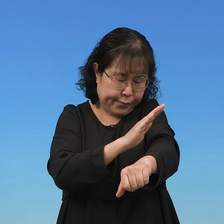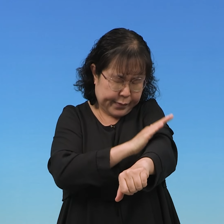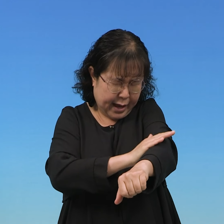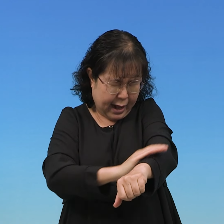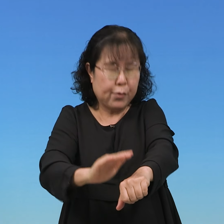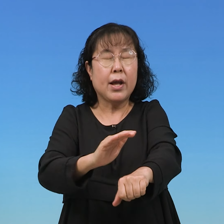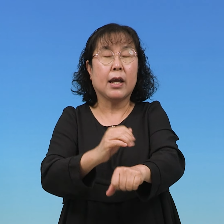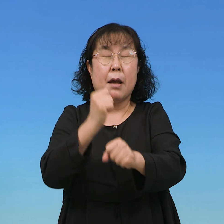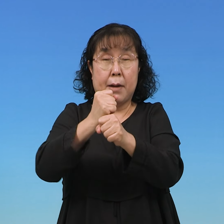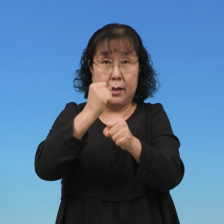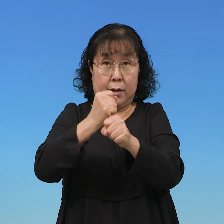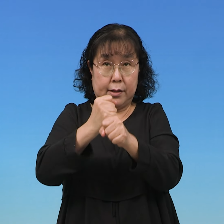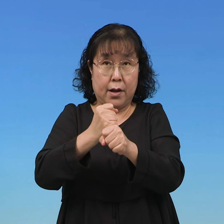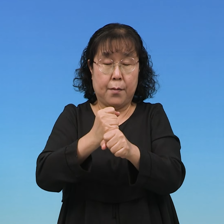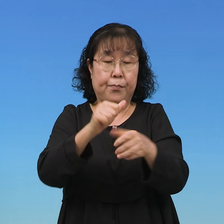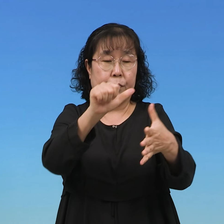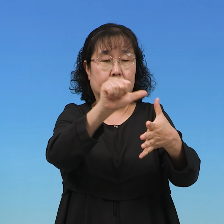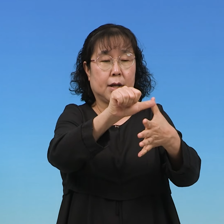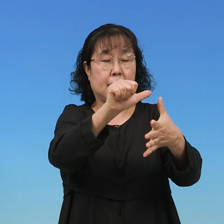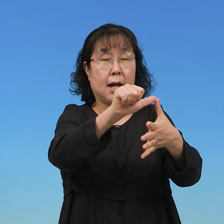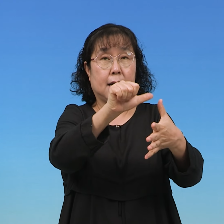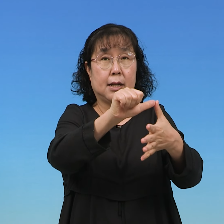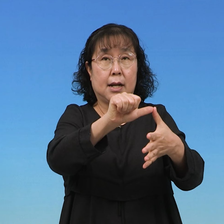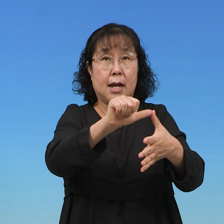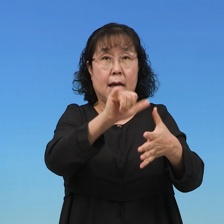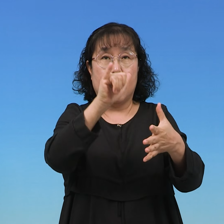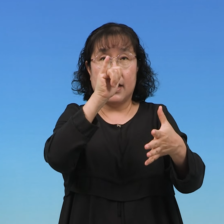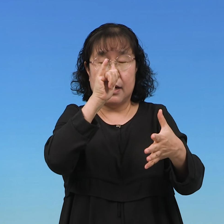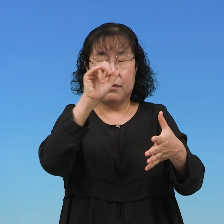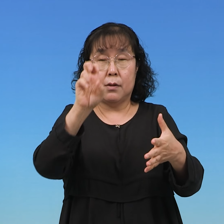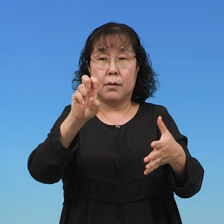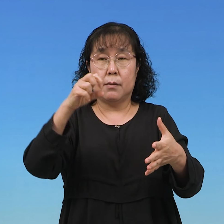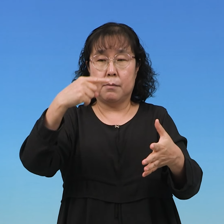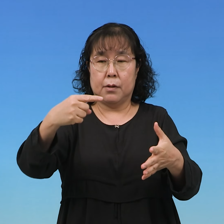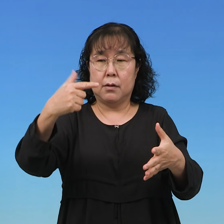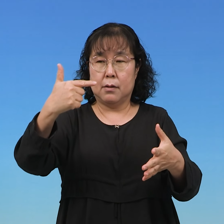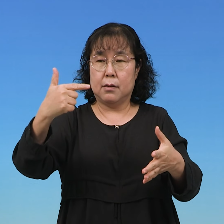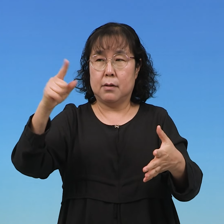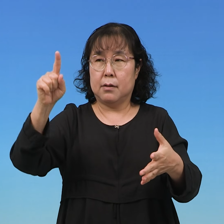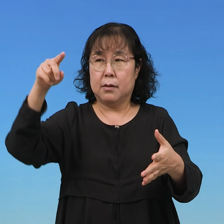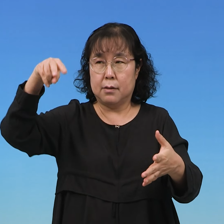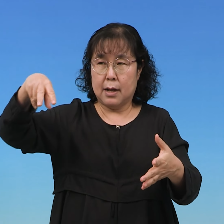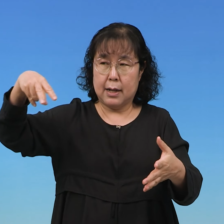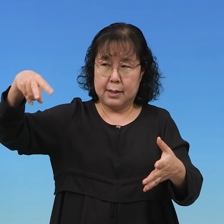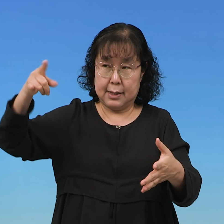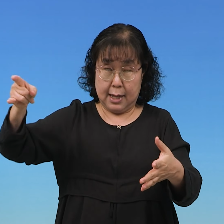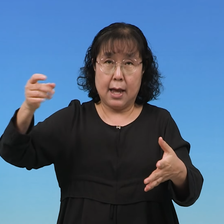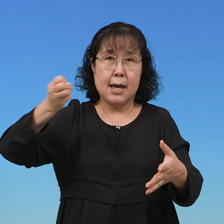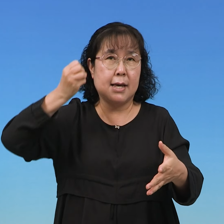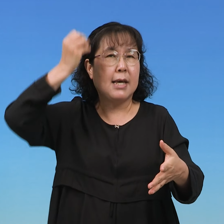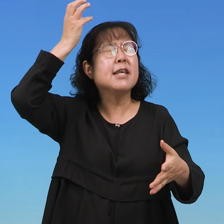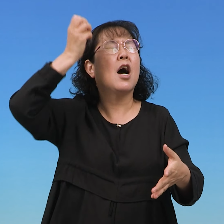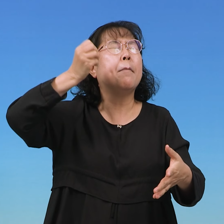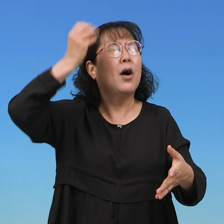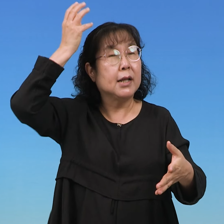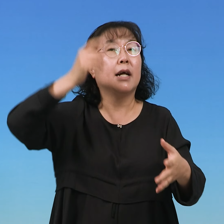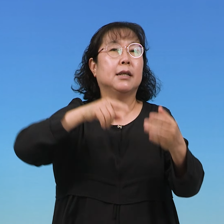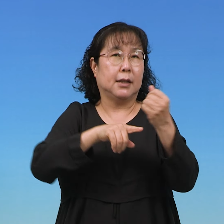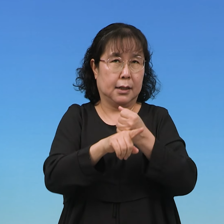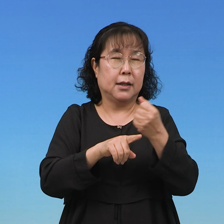이름을, 큰아들을 므낫세라고 지었는데 므낫세는 잊다 이런 뜻이에요. 아들 이름을 잊다로